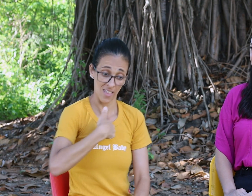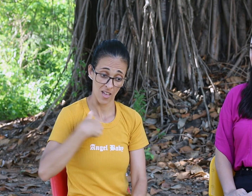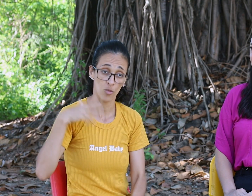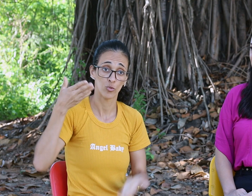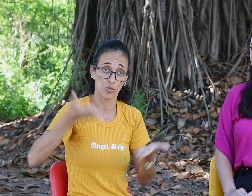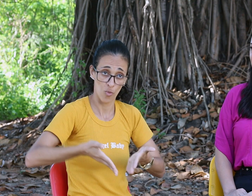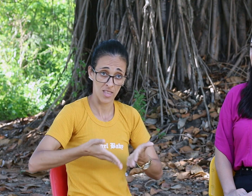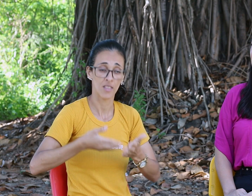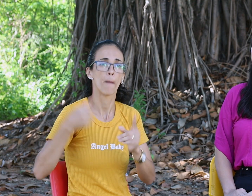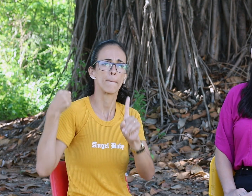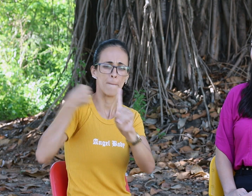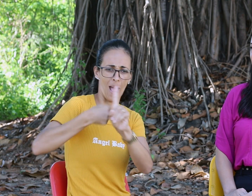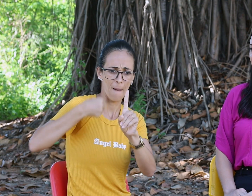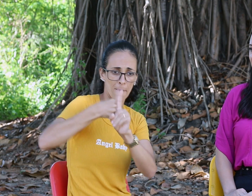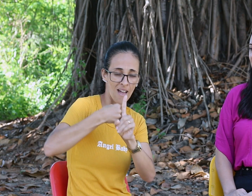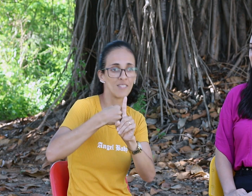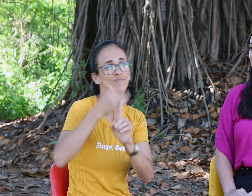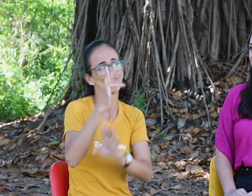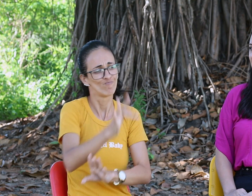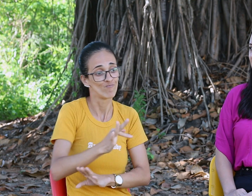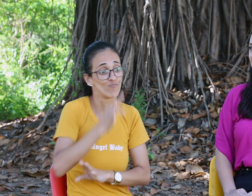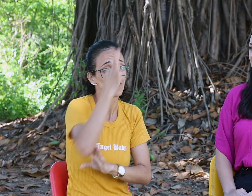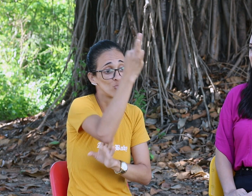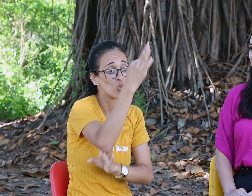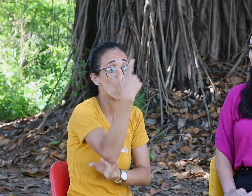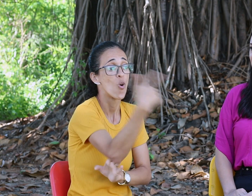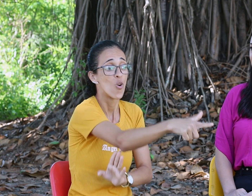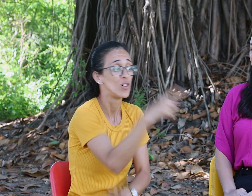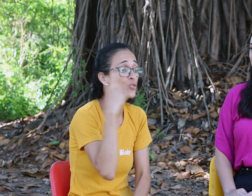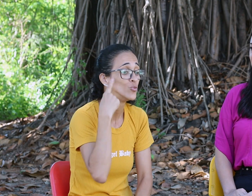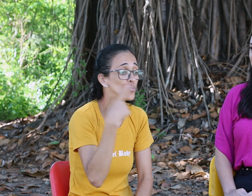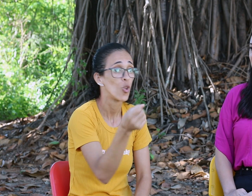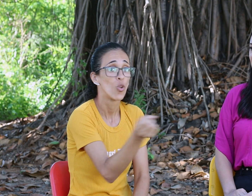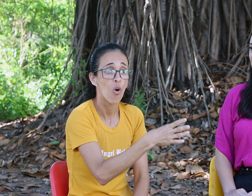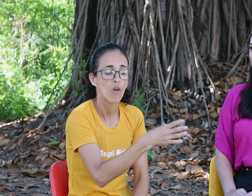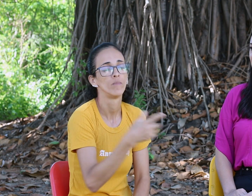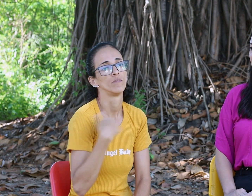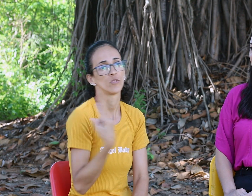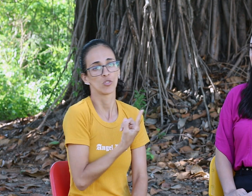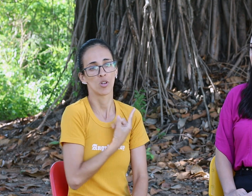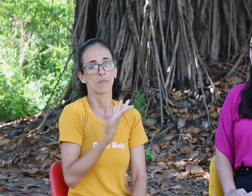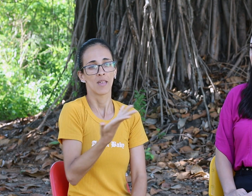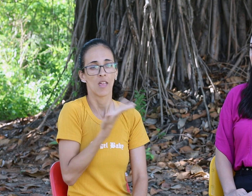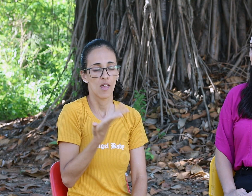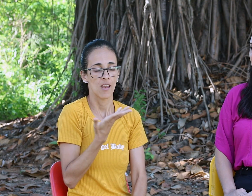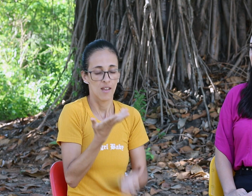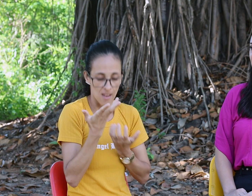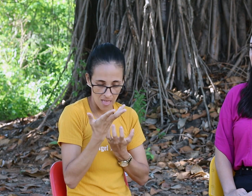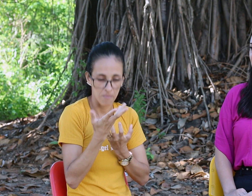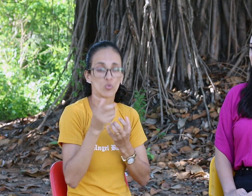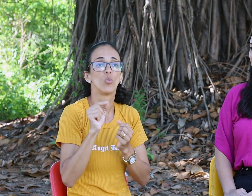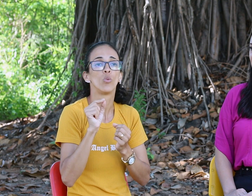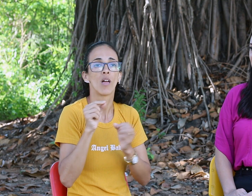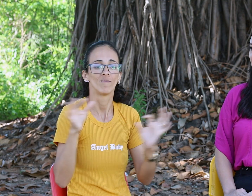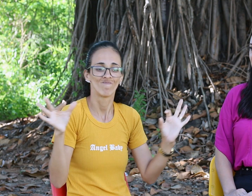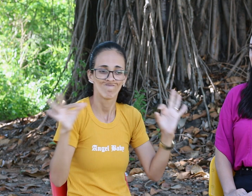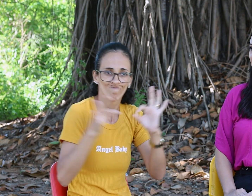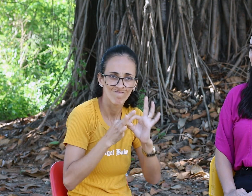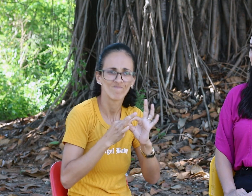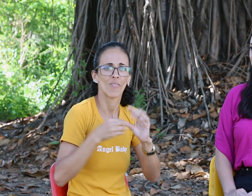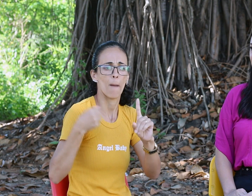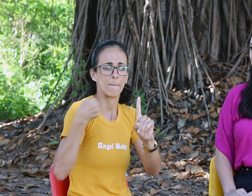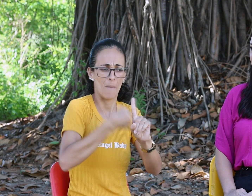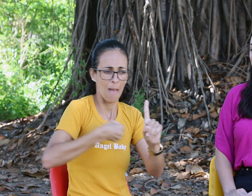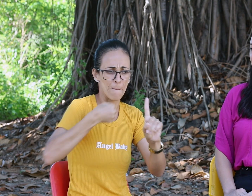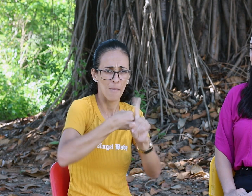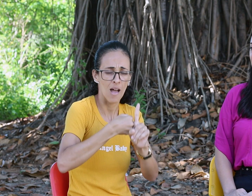consegue conquistar aqui. Então hoje, essa luta, eu estar aqui, eu penso no futuro melhor, penso nos surdos mais novos e eu